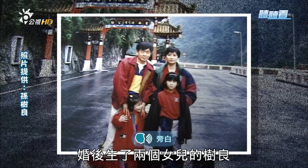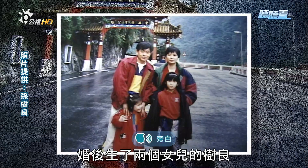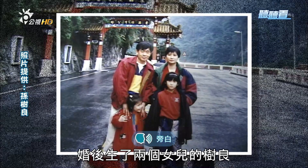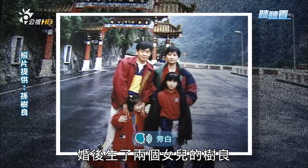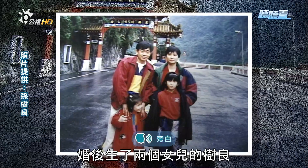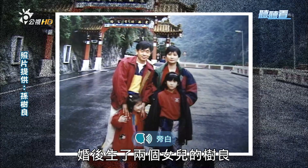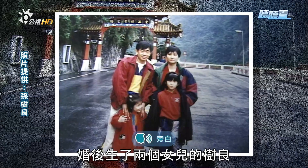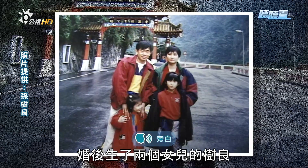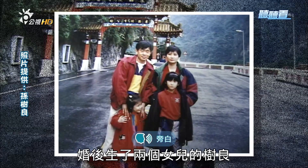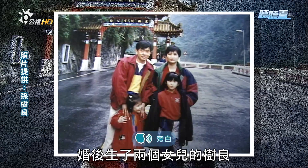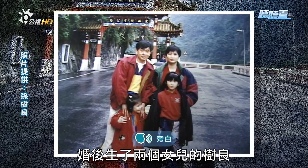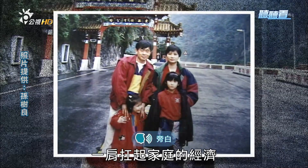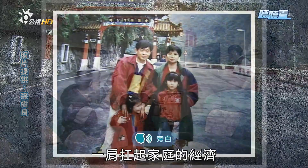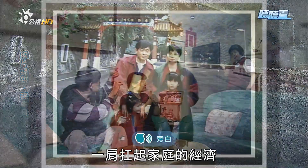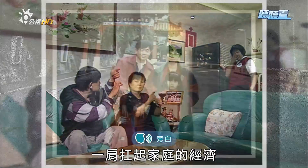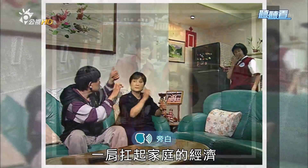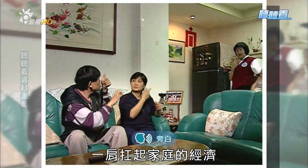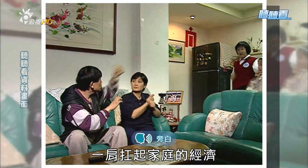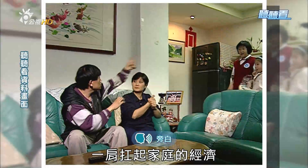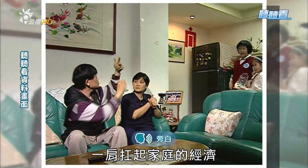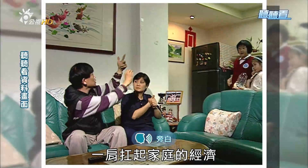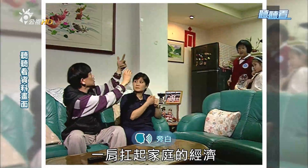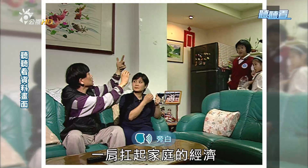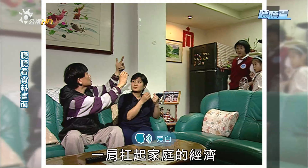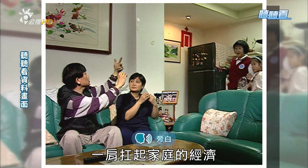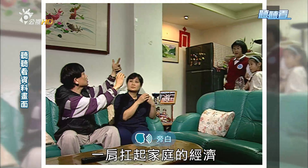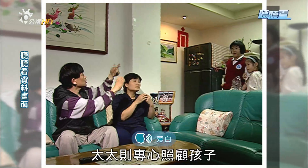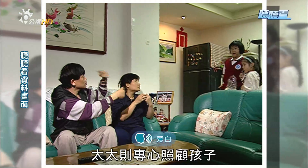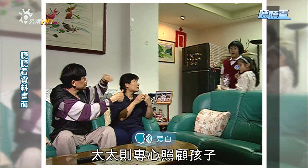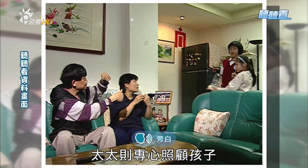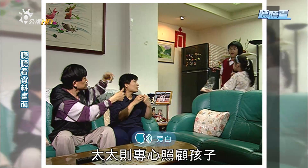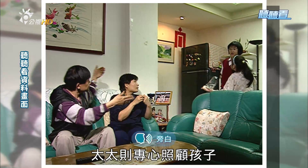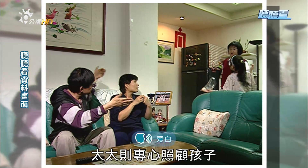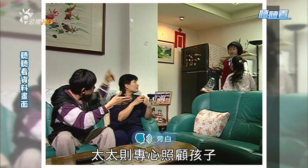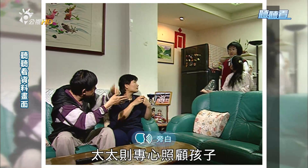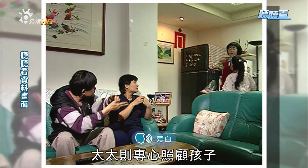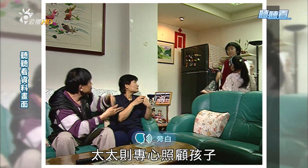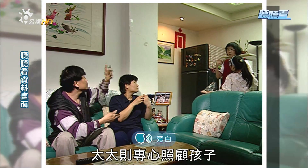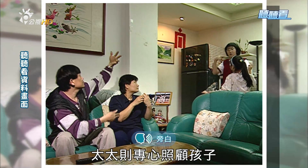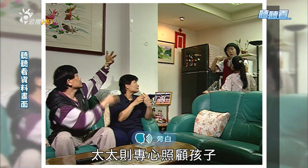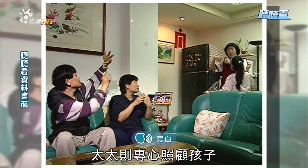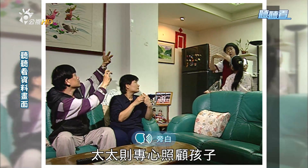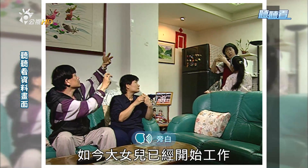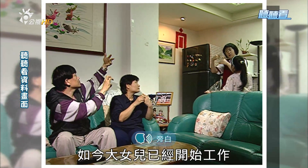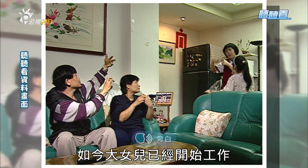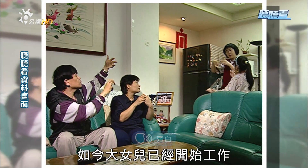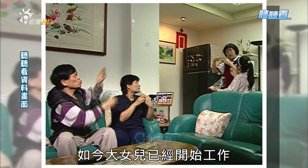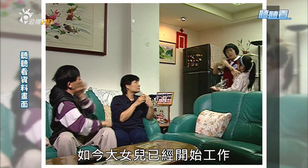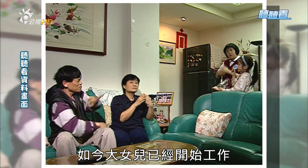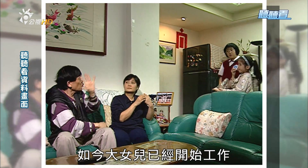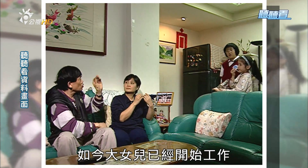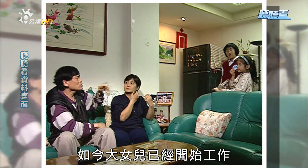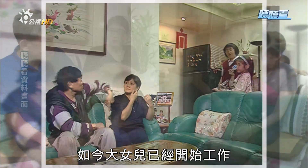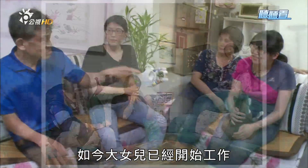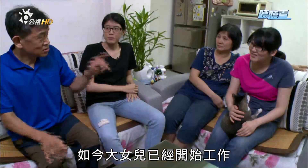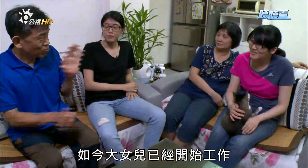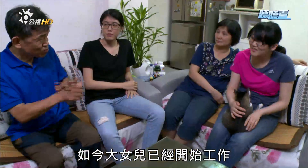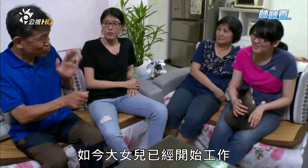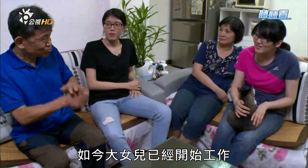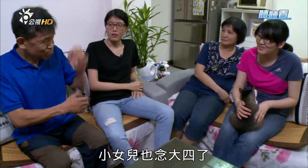两个女儿的树良一肩扛起家庭的经济，太太则专心照顾孩子，如今大女儿已经开始工作，小